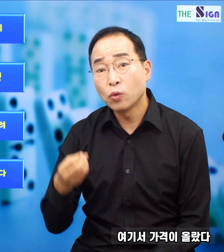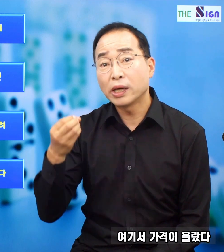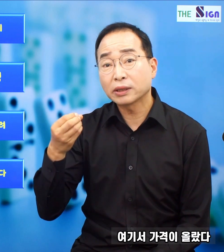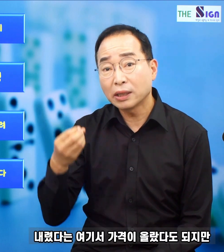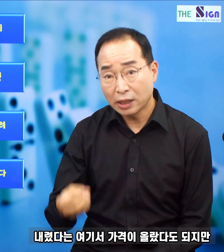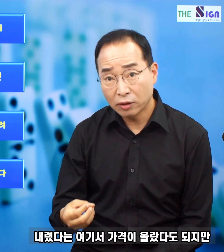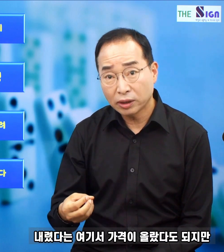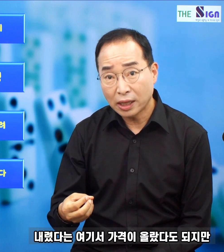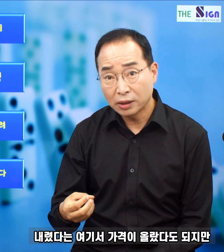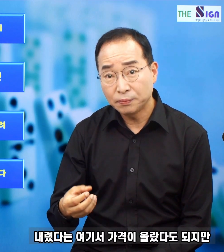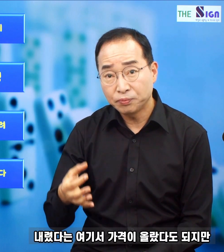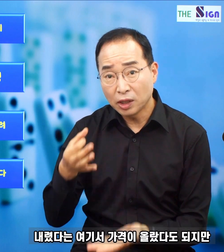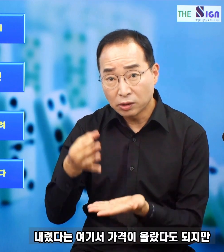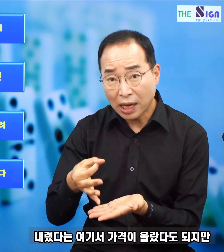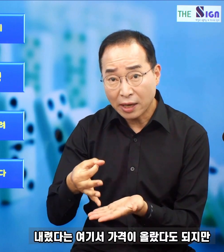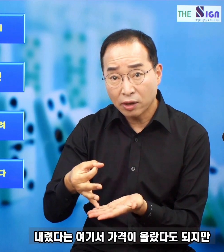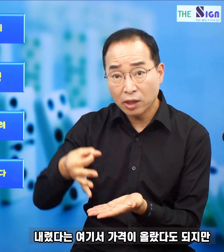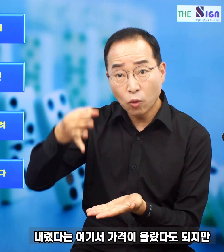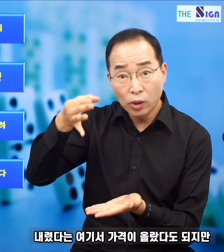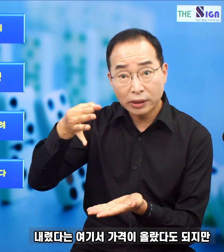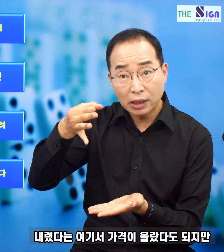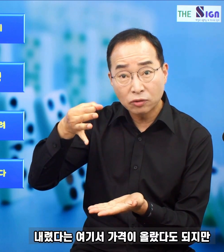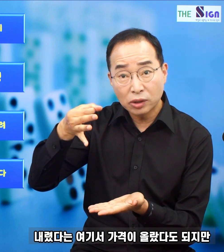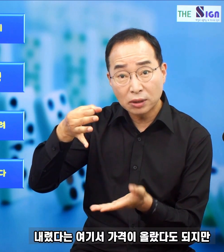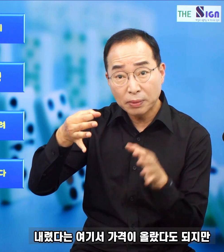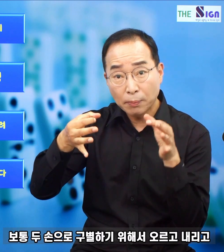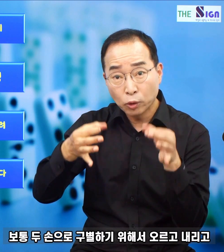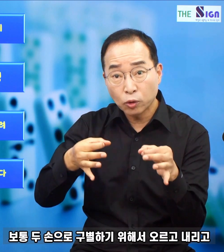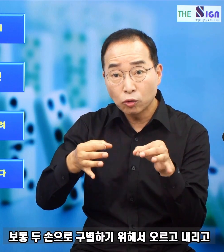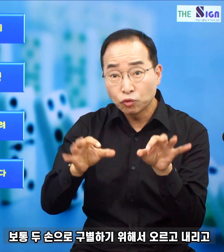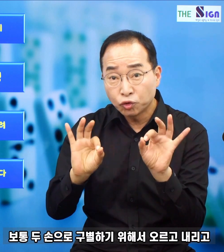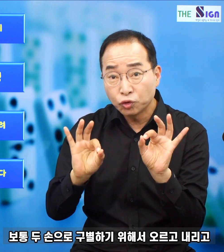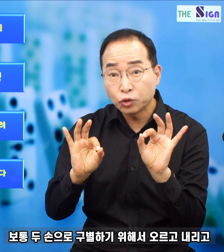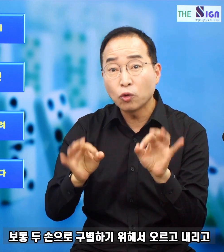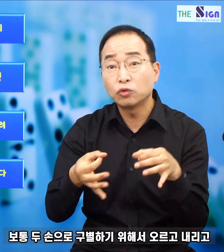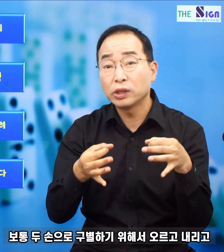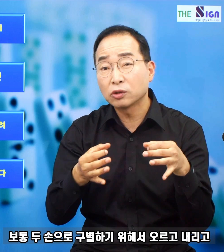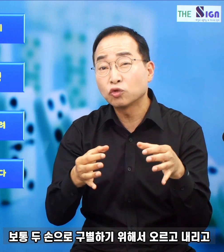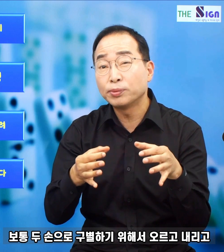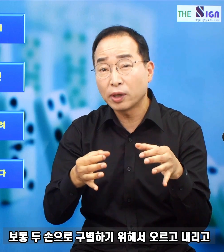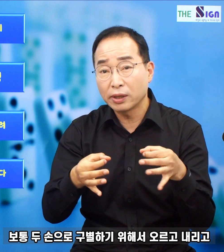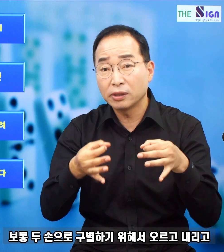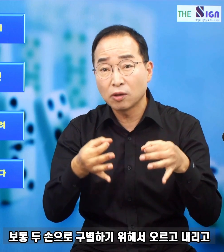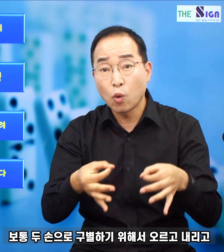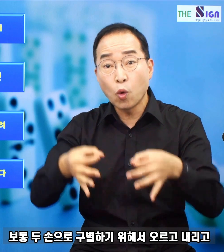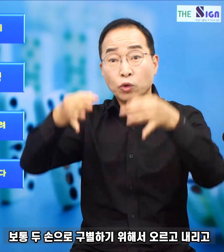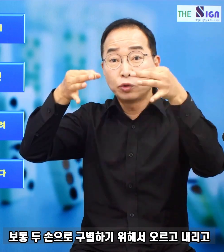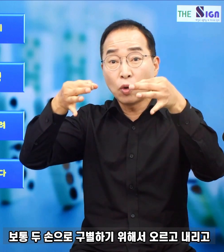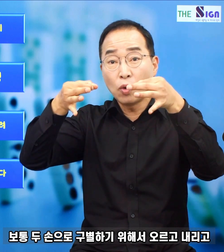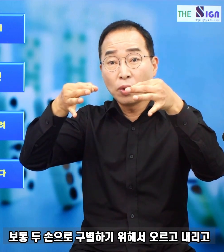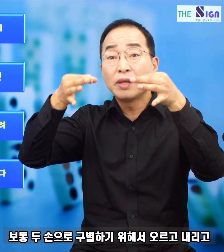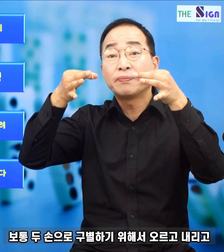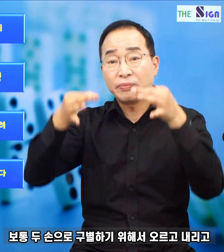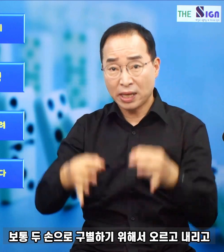올랐다 내렸다는, 여기서 가격이 올랐다도 지만 보통 두 손으로 해서 구별하게 해서 오르고